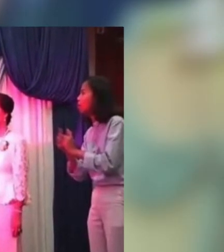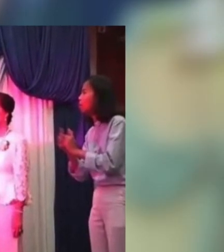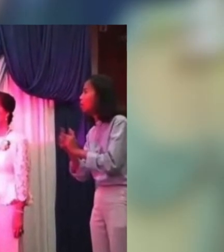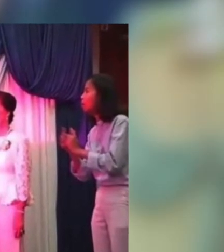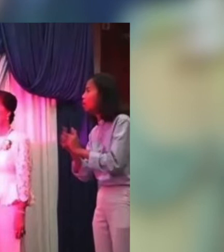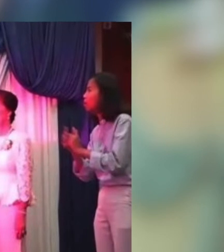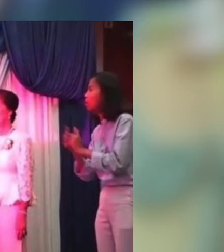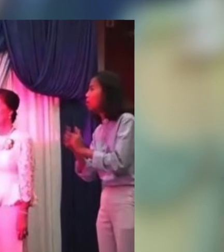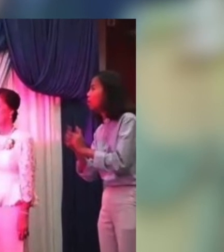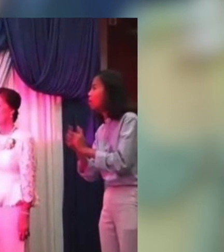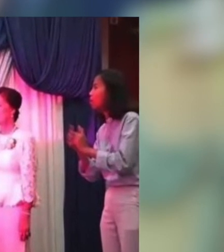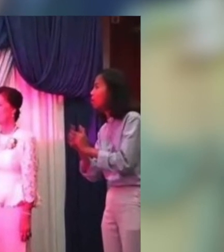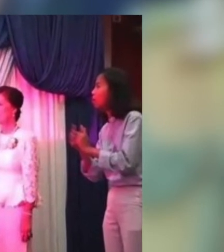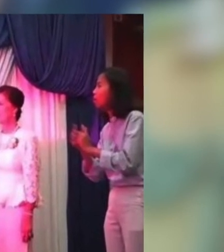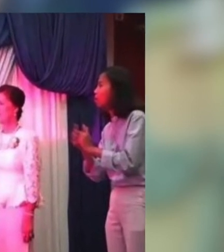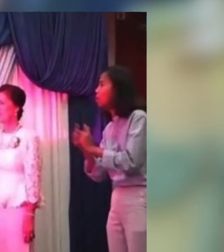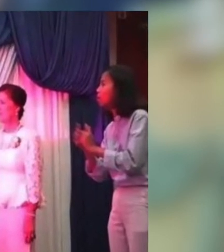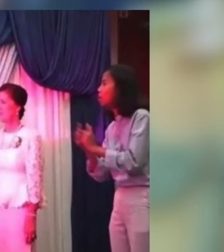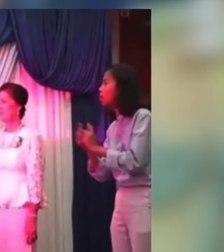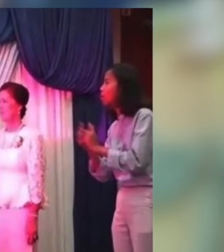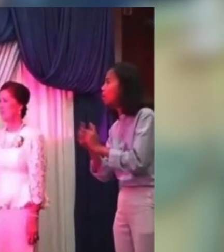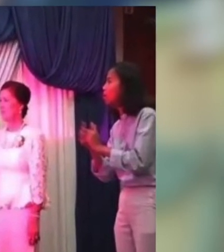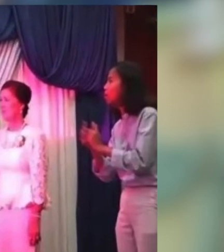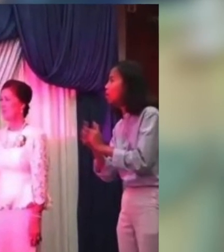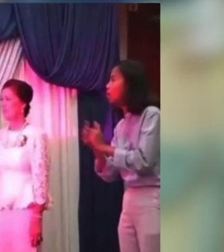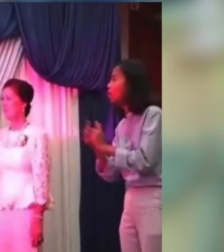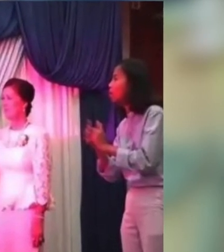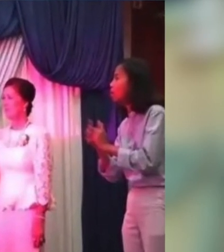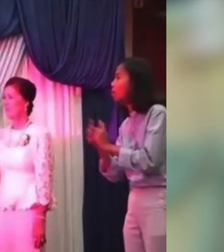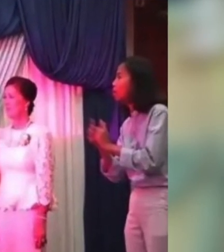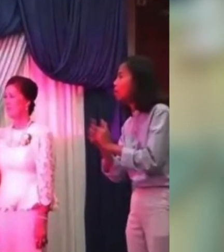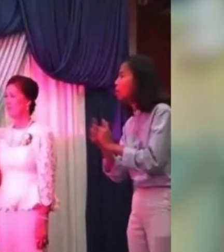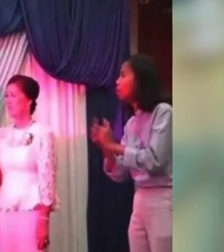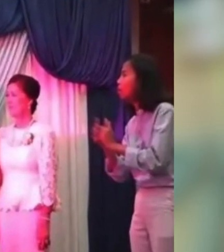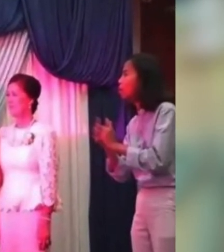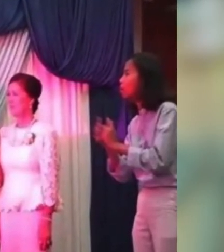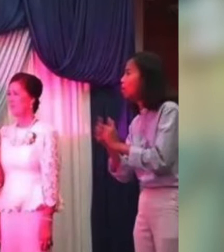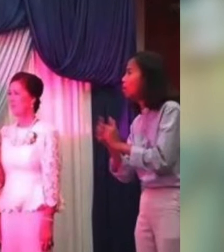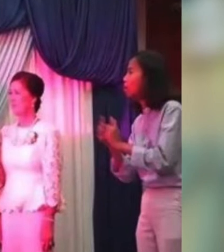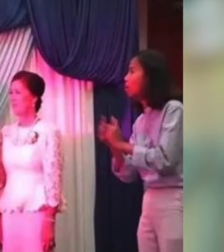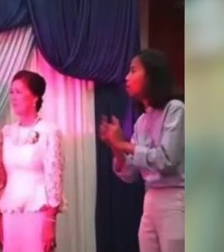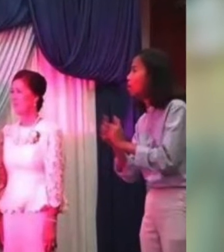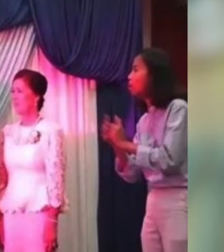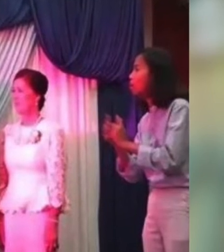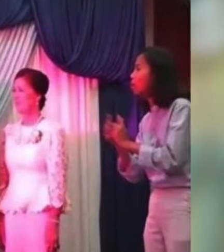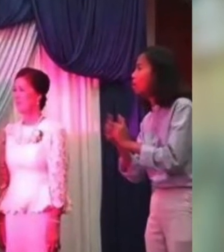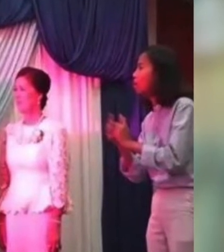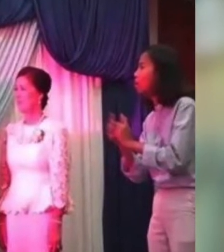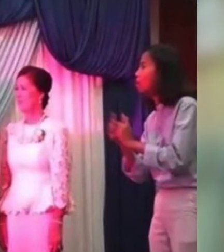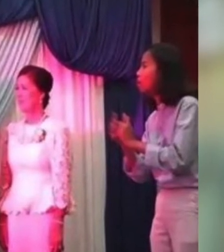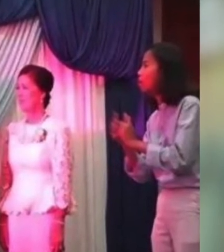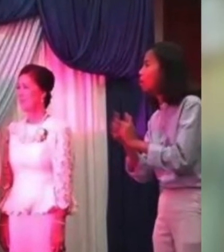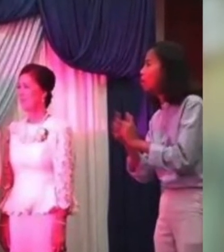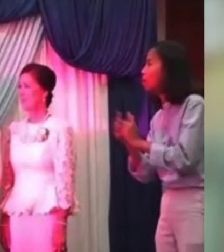ปีโดยเจอกันตั้งแต่สมัยเรียนมหาวิทยาลัยซึ่งทางเจ้าบ่าวเป็นคนตามจีบเจ้าสาวมาตลอดและคอยต